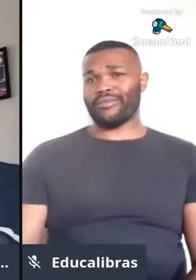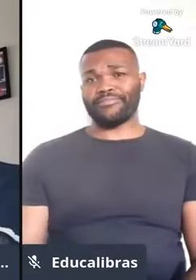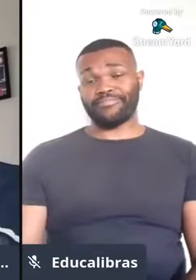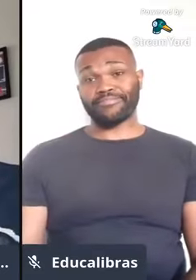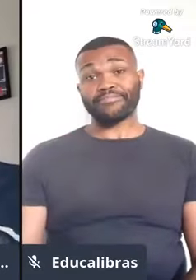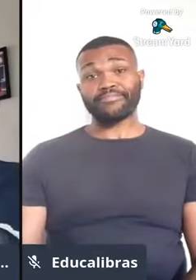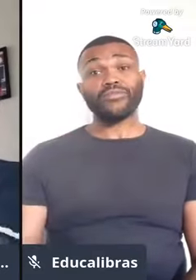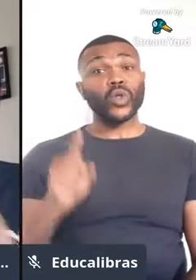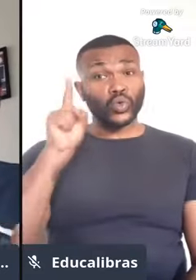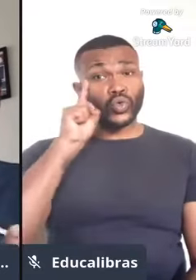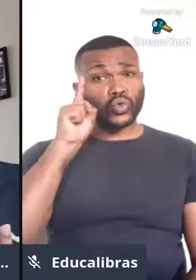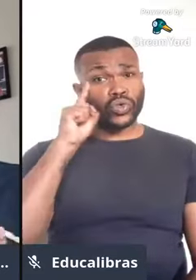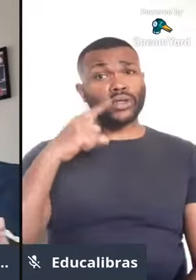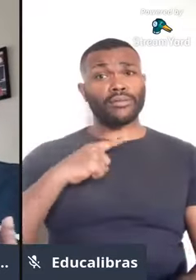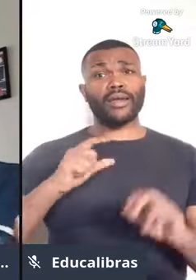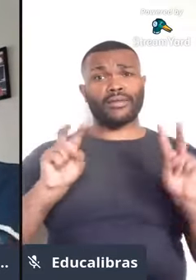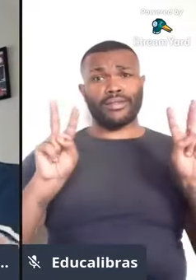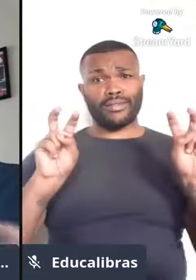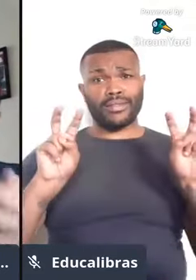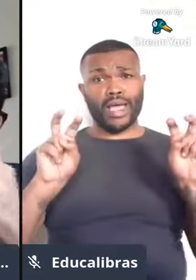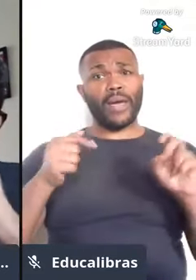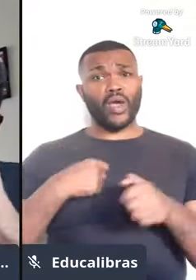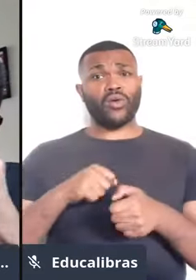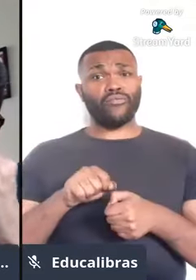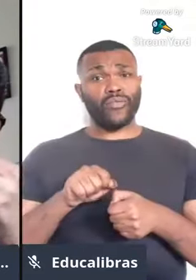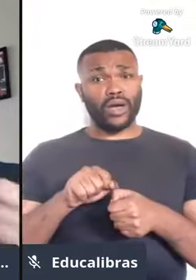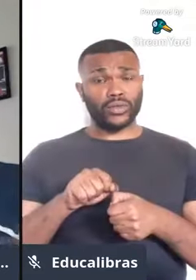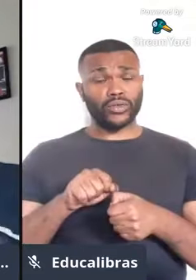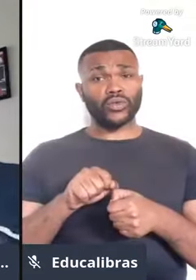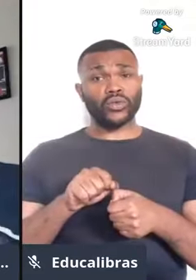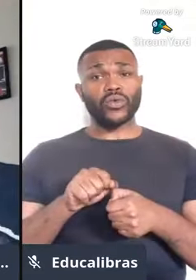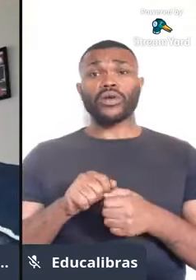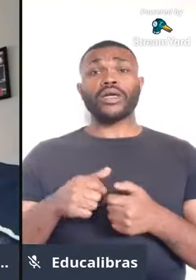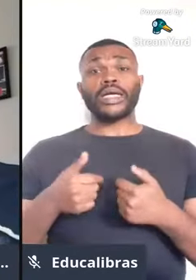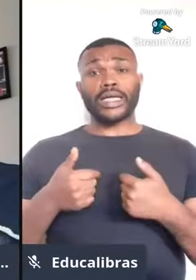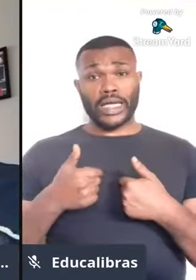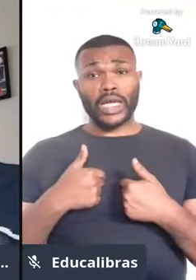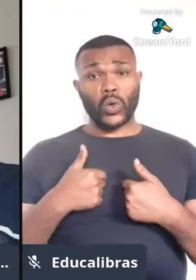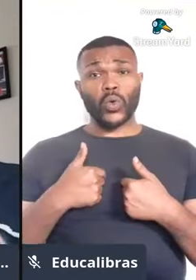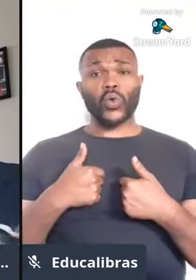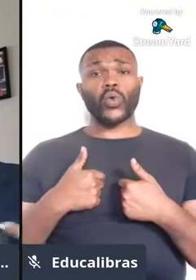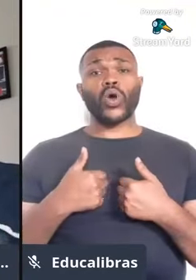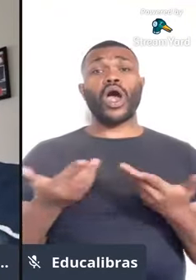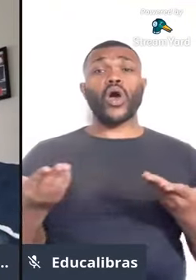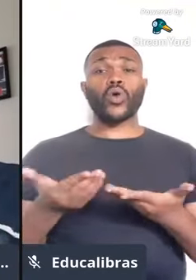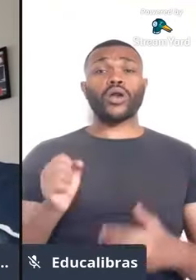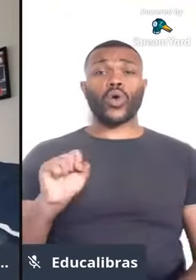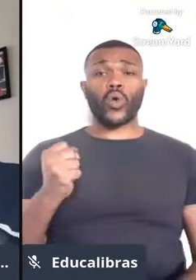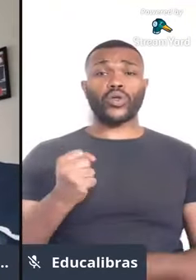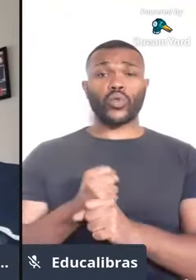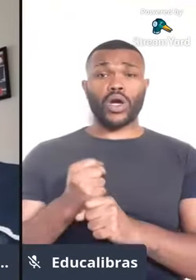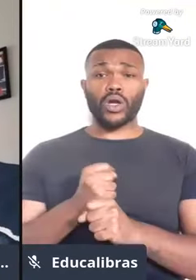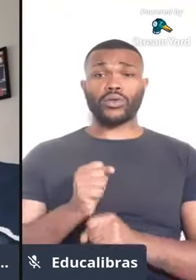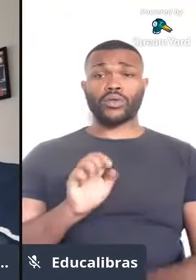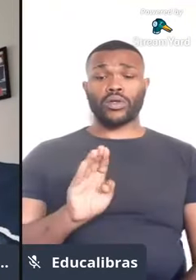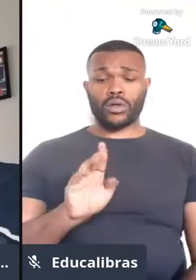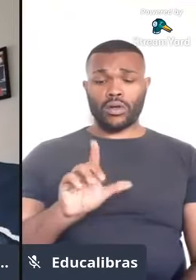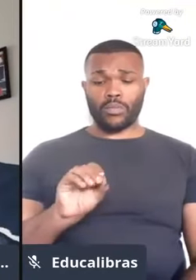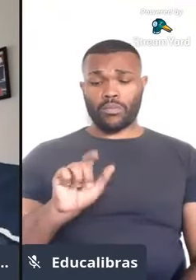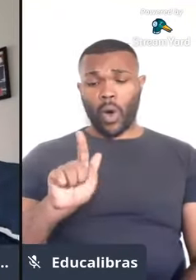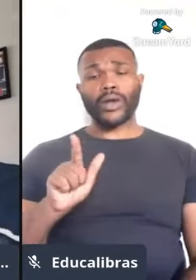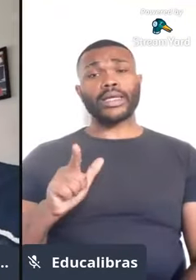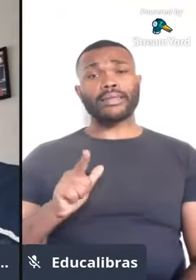tem pauta. Tanto é que eu faço. Vou completar agora em setembro 8 anos, eu já passei de 1.200